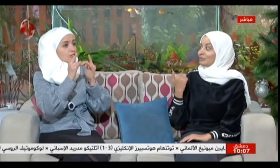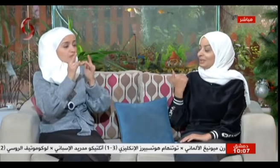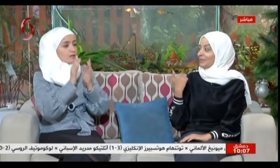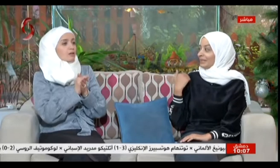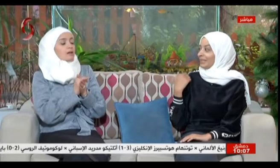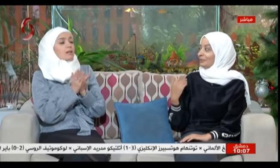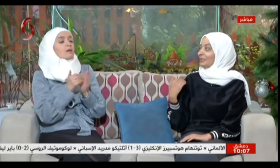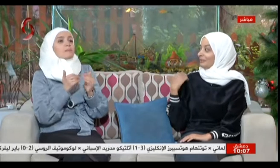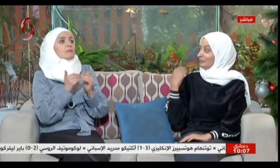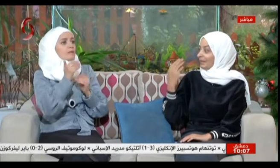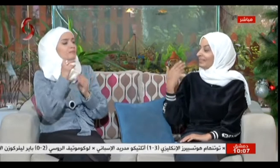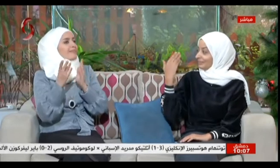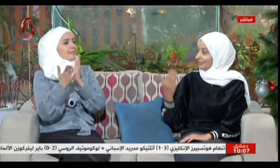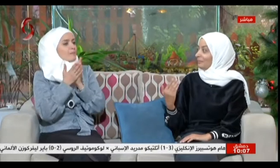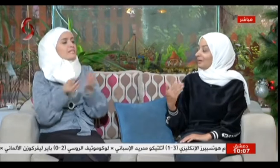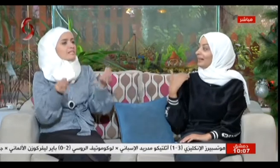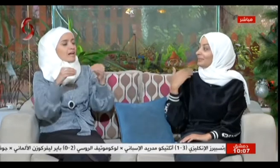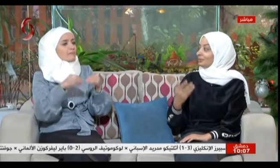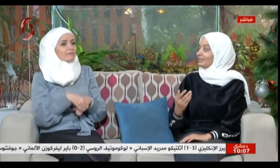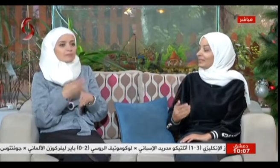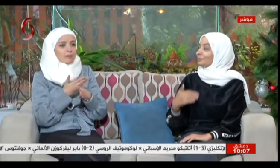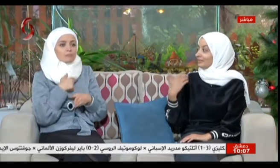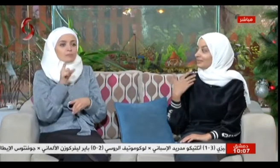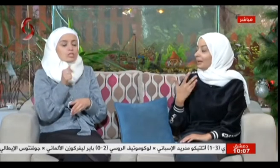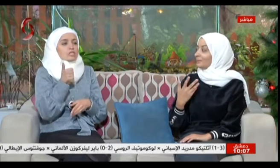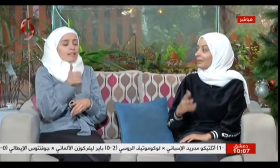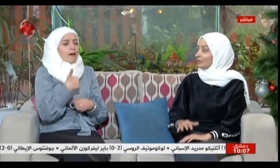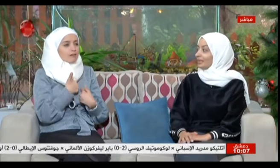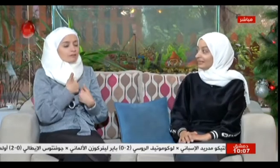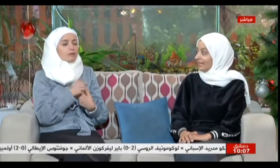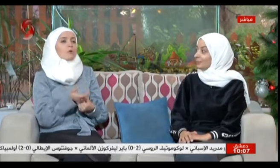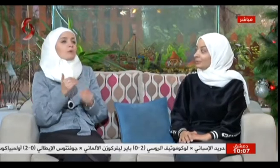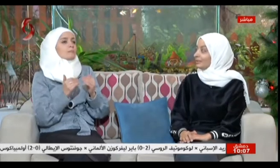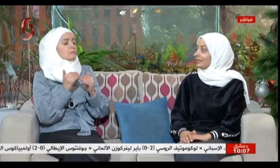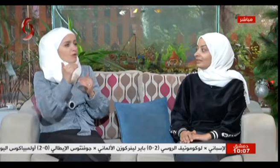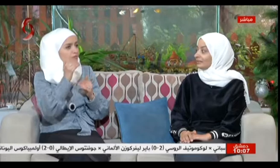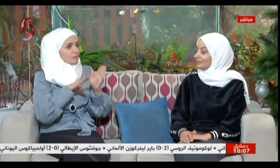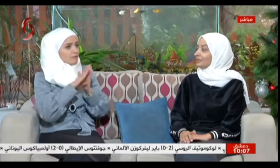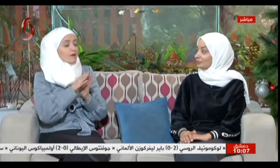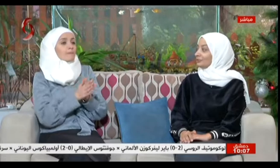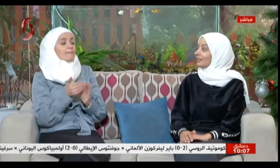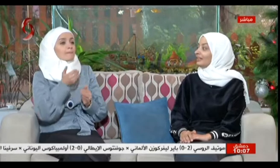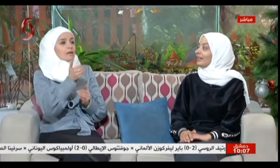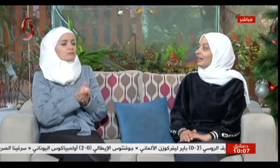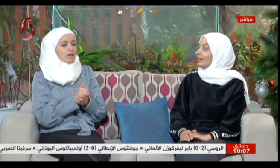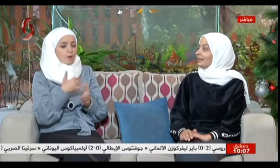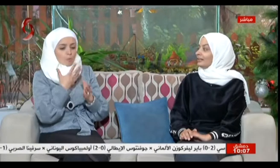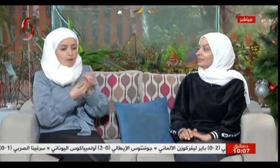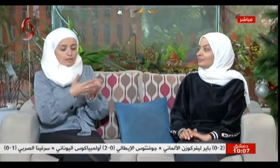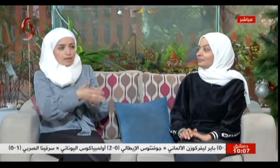كما أنا تزوجت قبل البكالوريا وبعد جامعة بعد ماجستير، وظليت عم باخذ هذا الدعم والتشجيع.